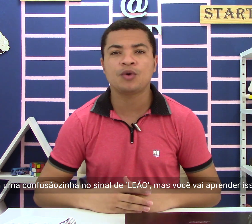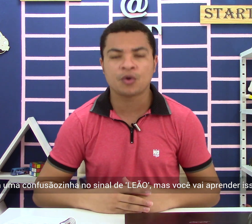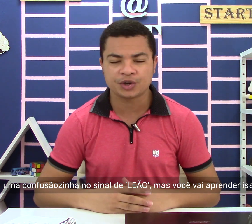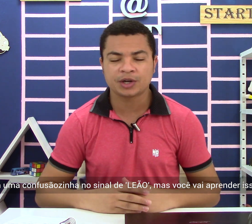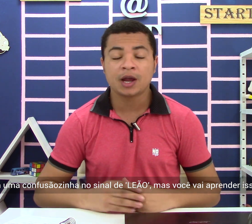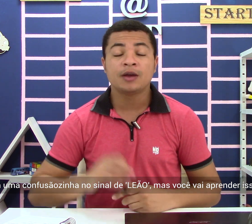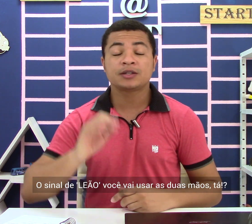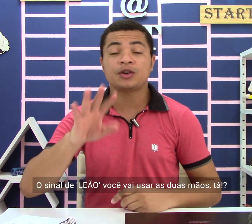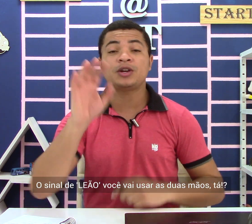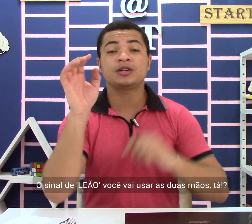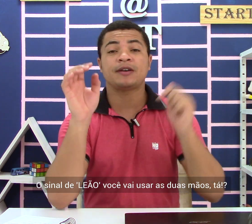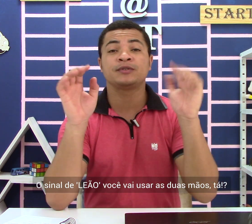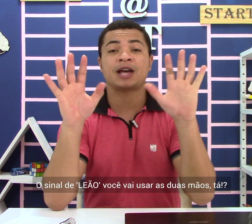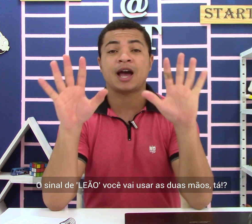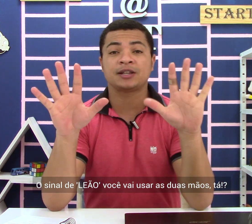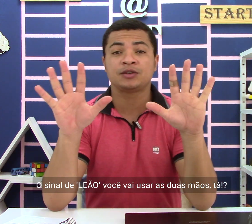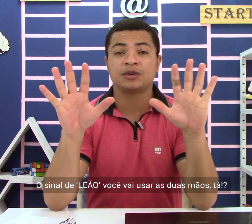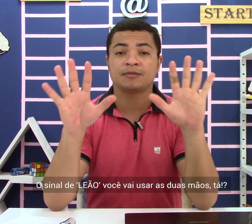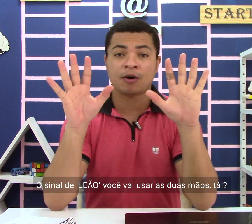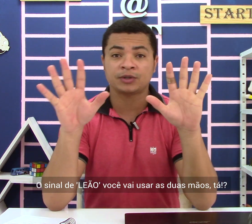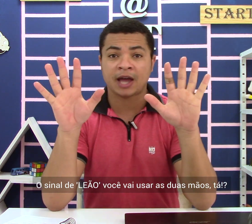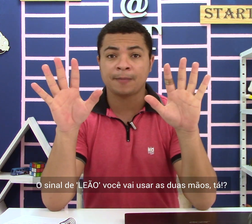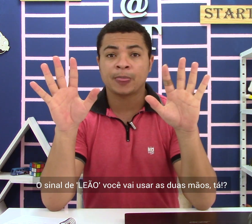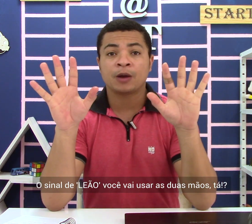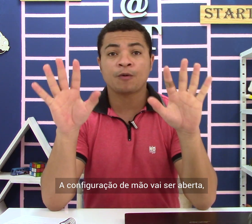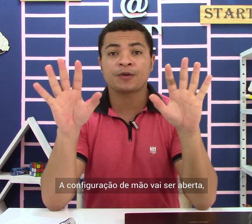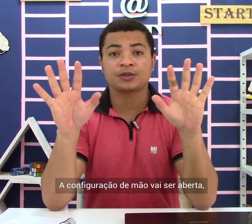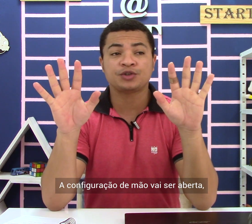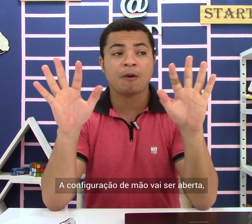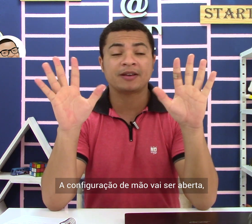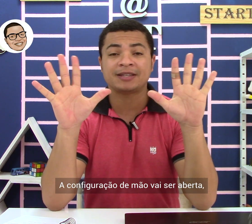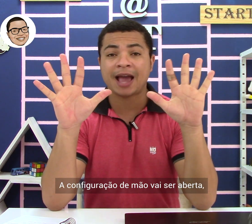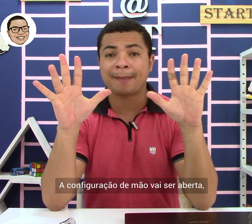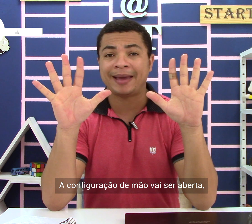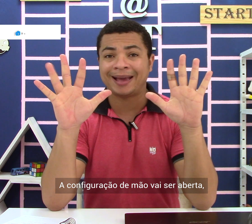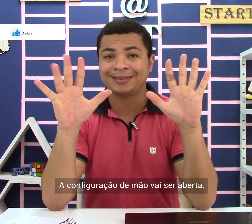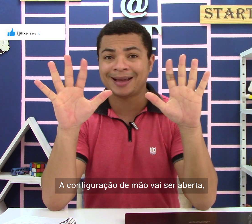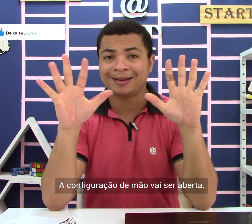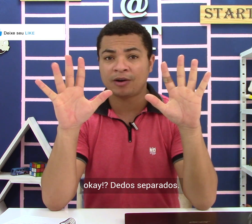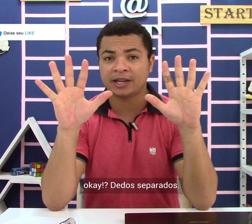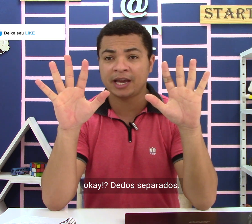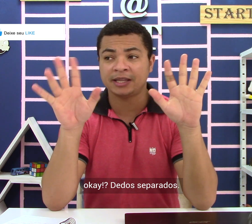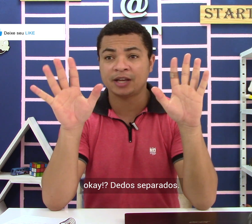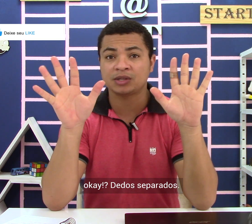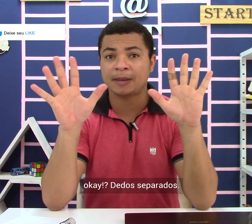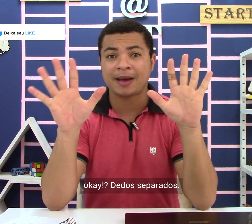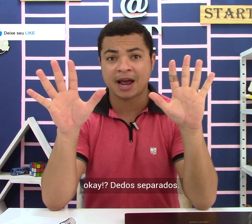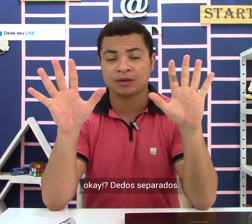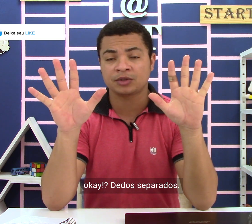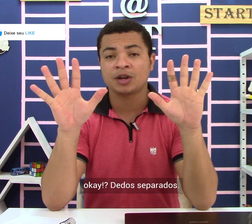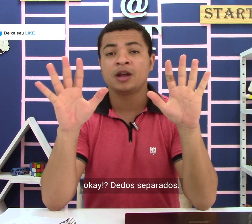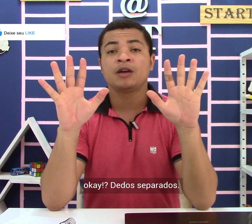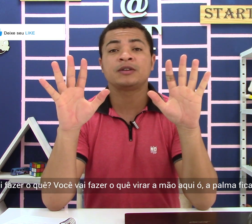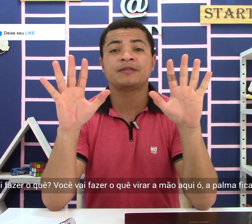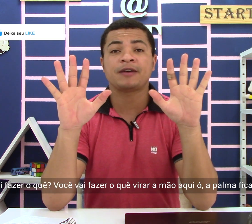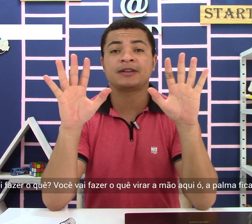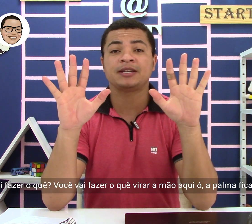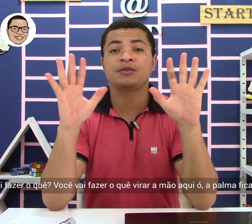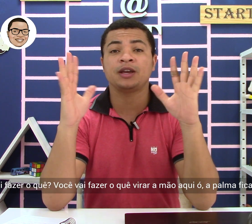hoje. O sinal de leão você vai usar as duas mãos, tá? A configuração de mão vai ser aberta, ok? Dedos separados. Você vai fazer o quê?